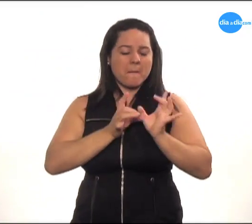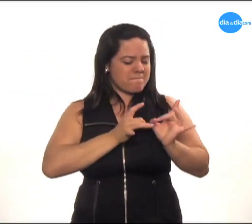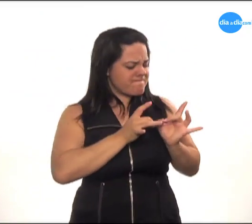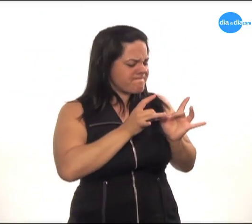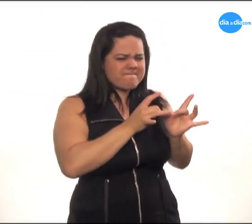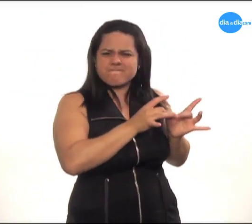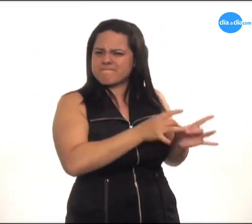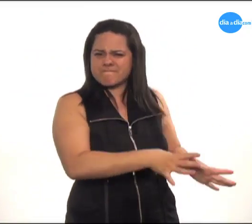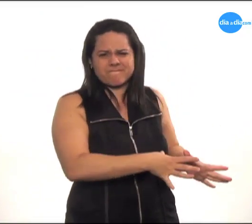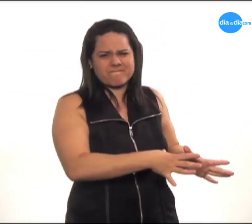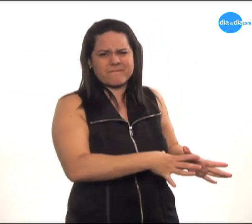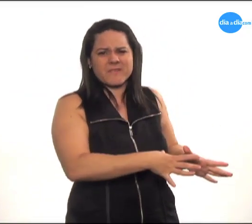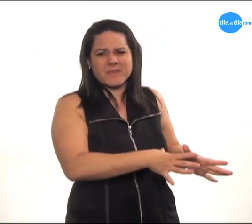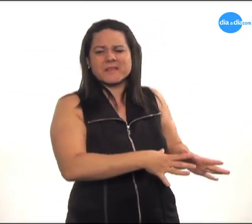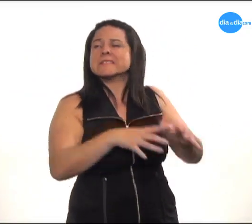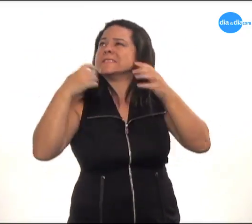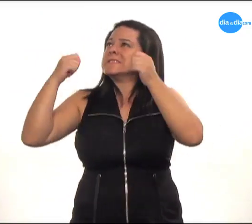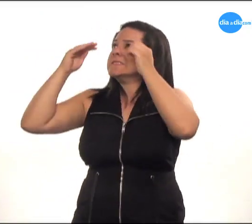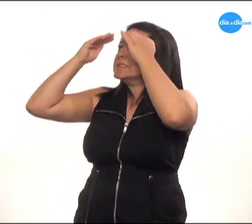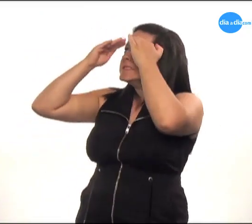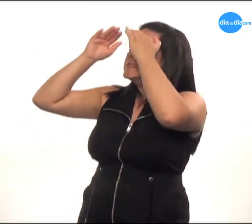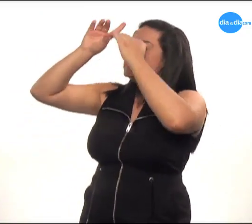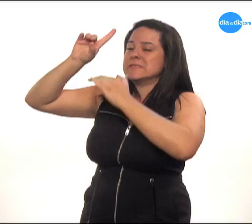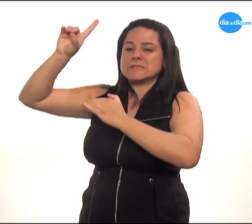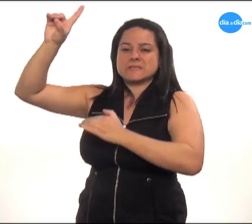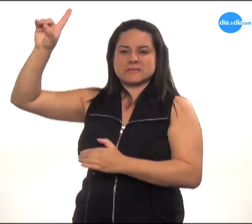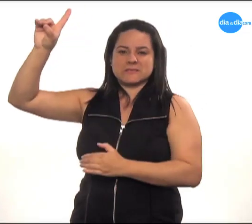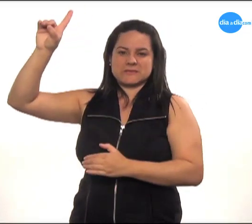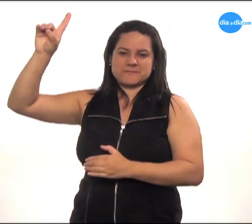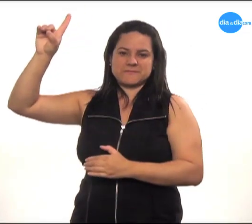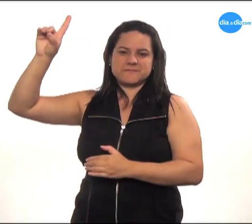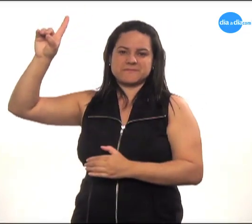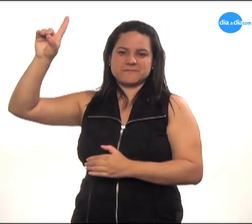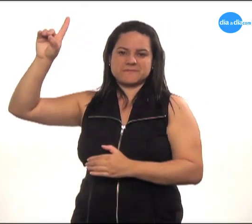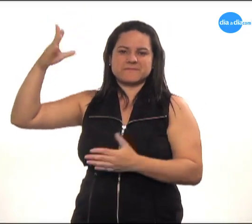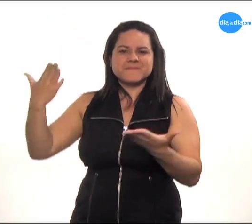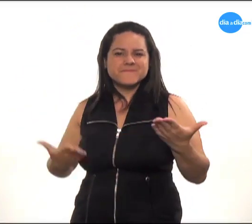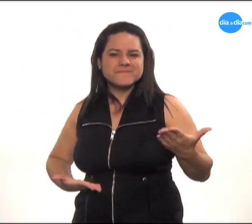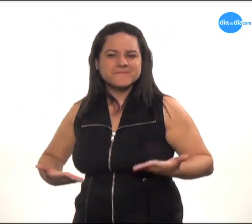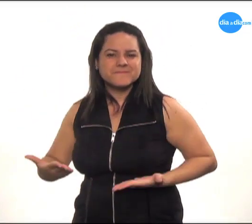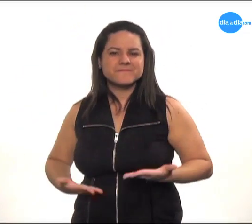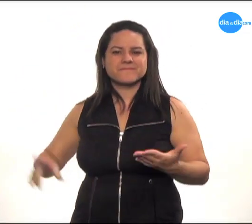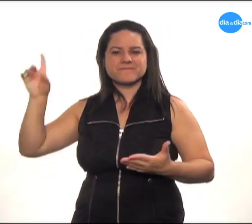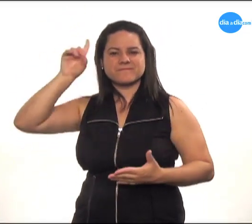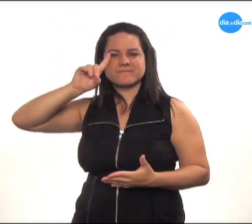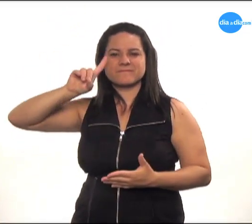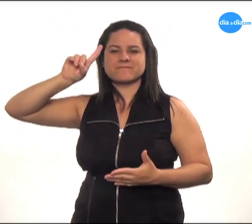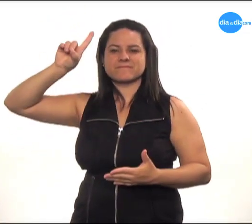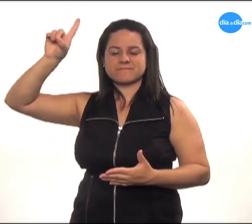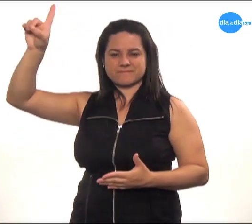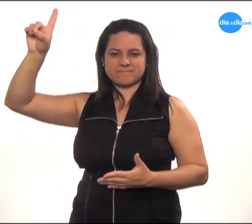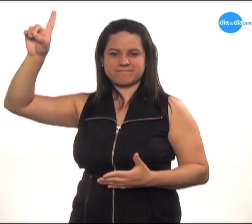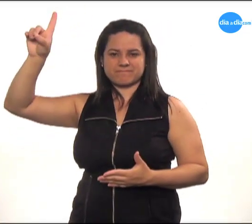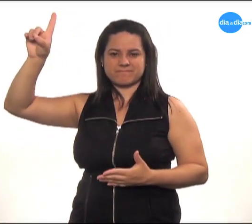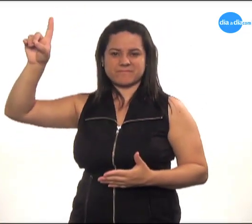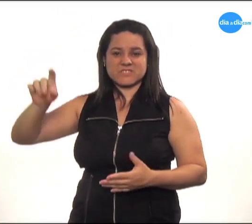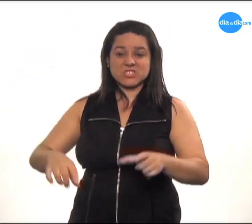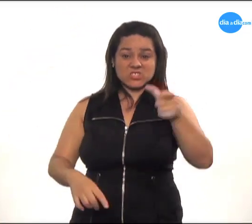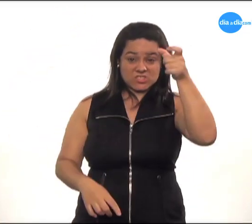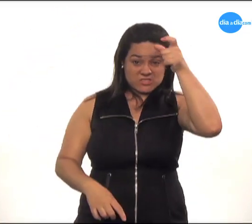Tente conquistar a posse e o poder e pule toda a cruz e